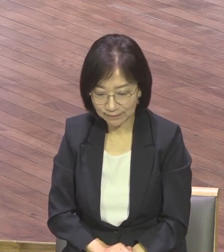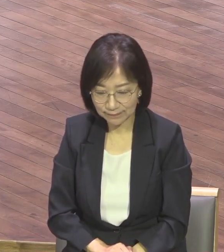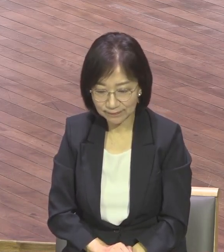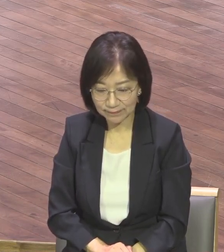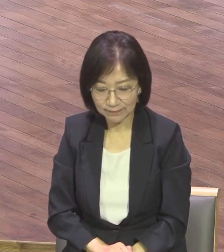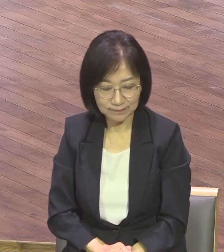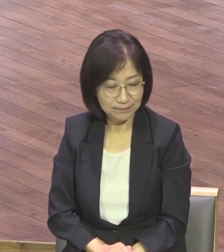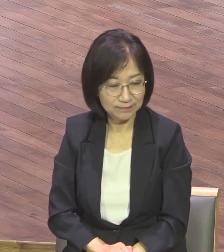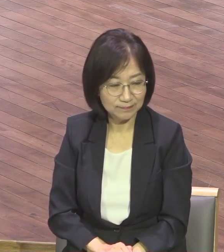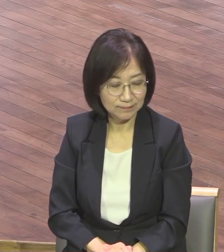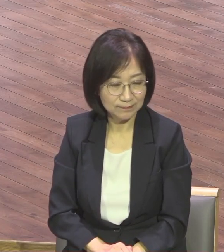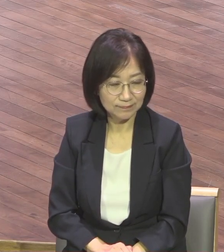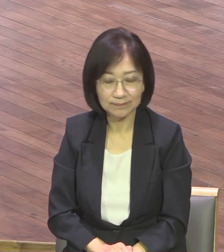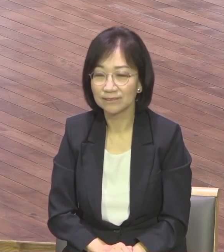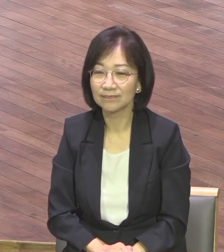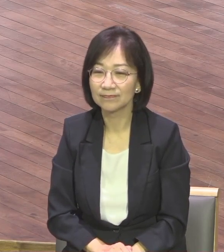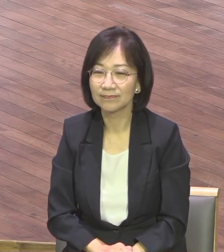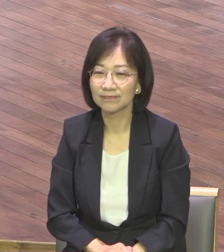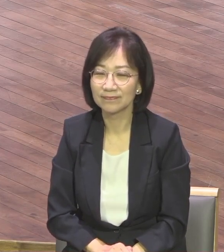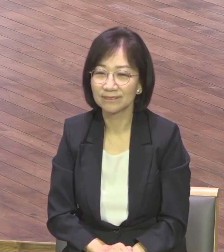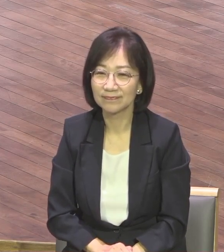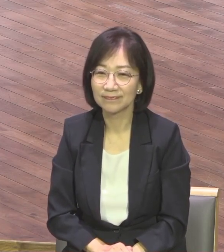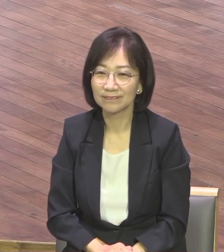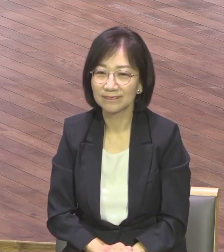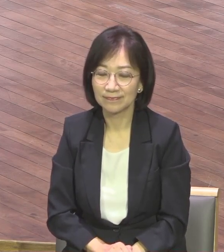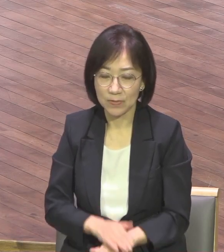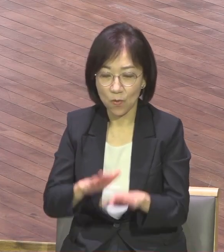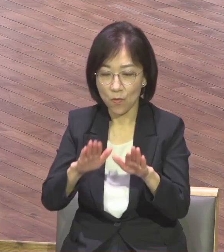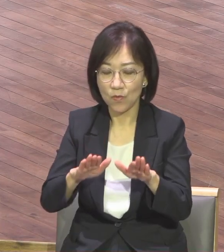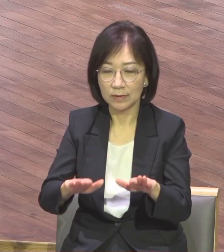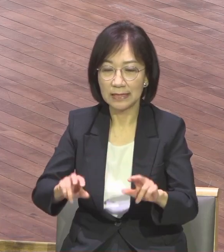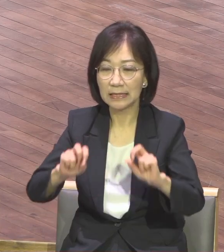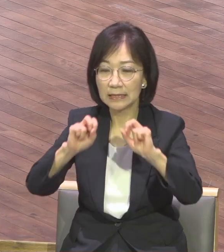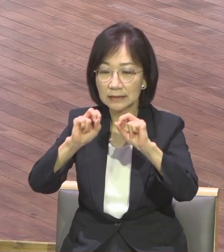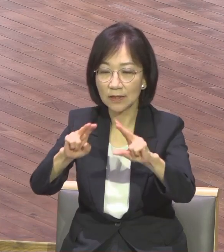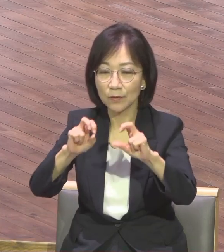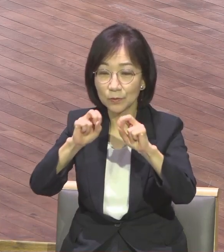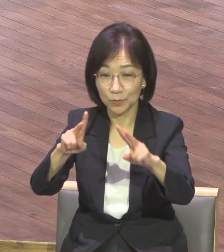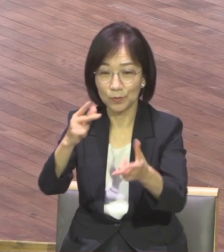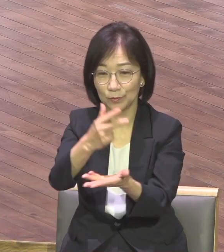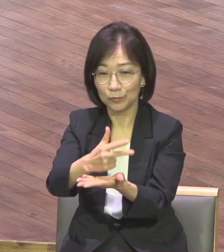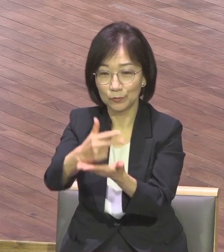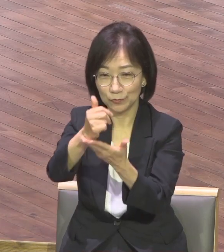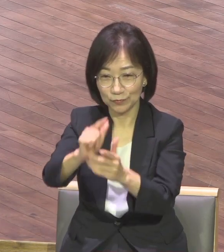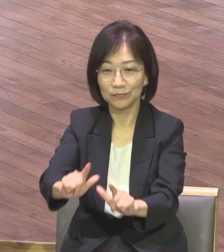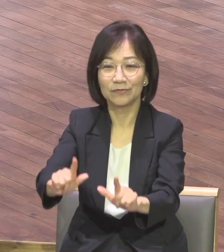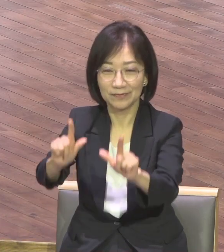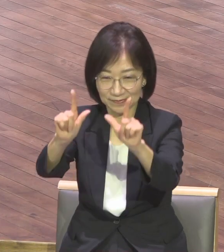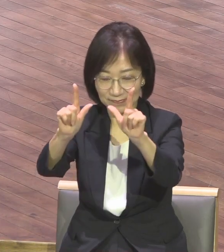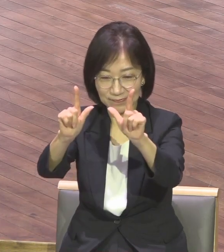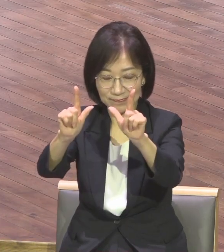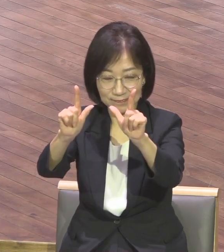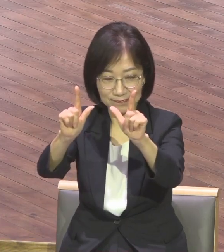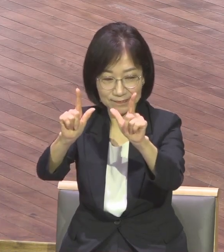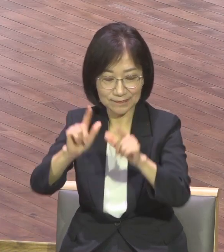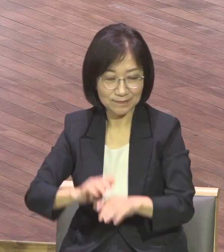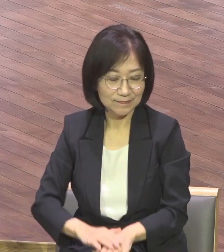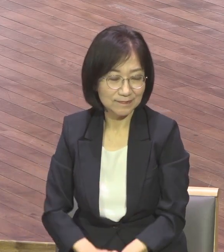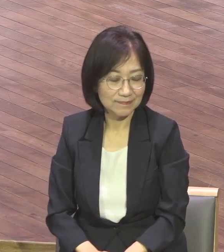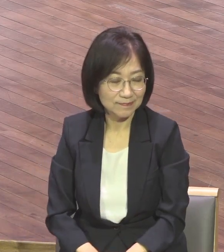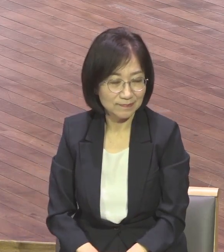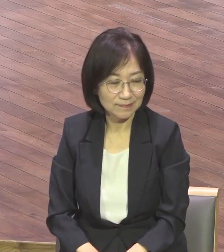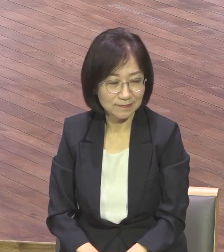자, 성교 주일이다. 여원 성교 주일이다.